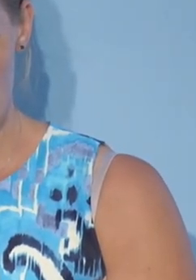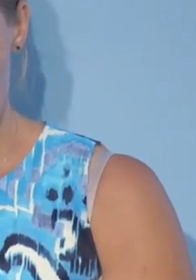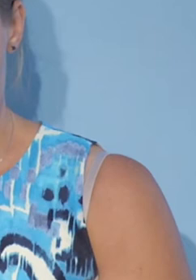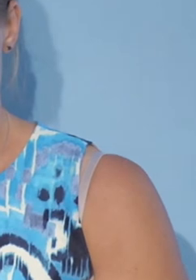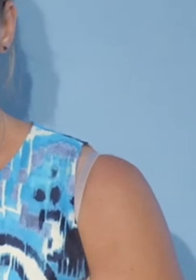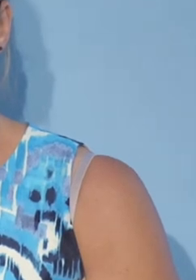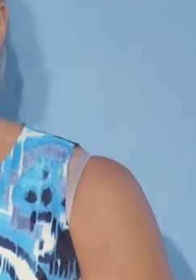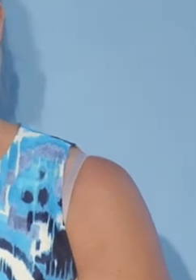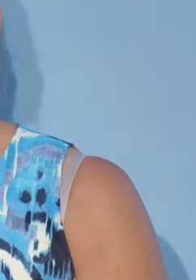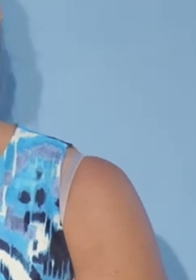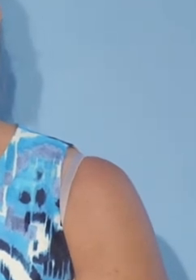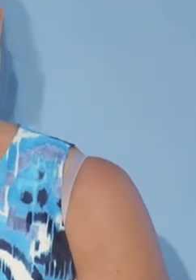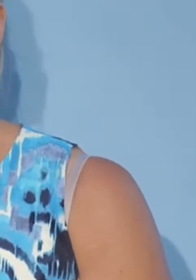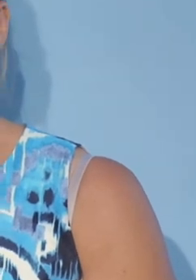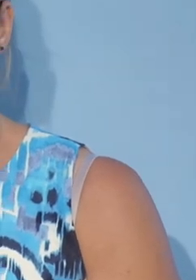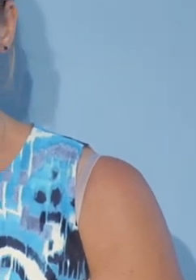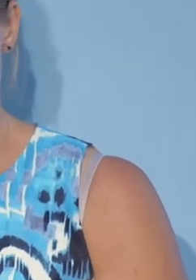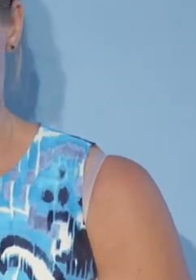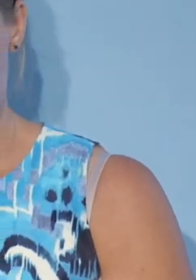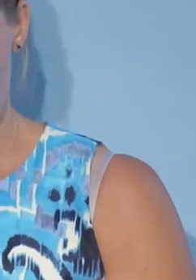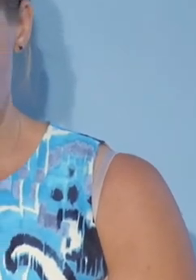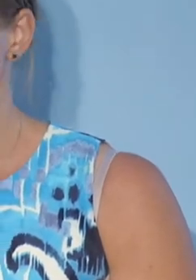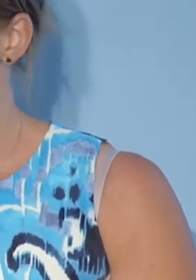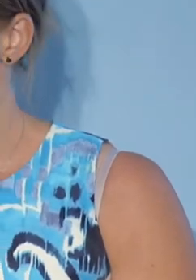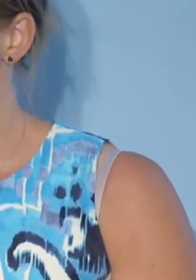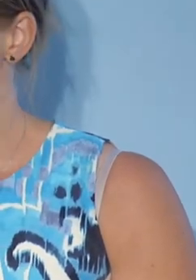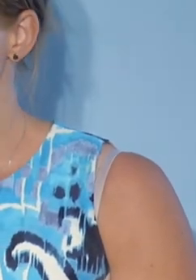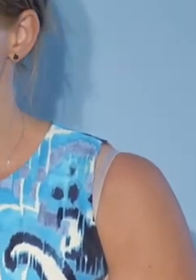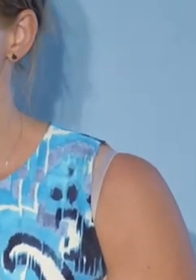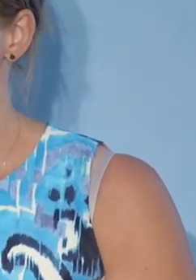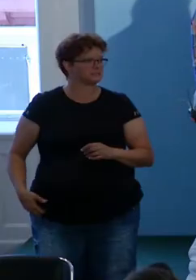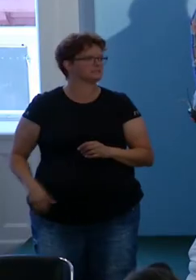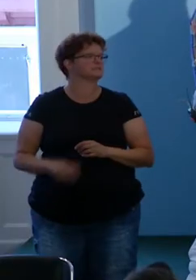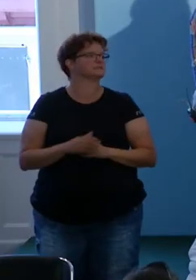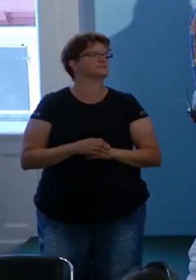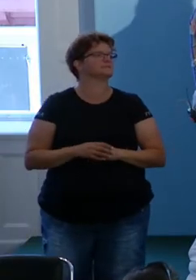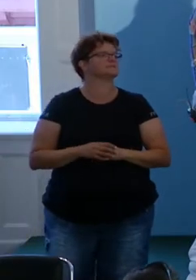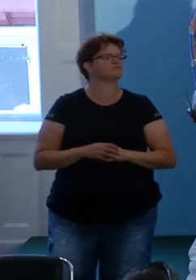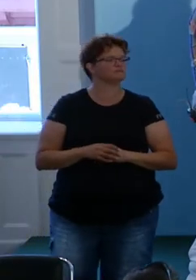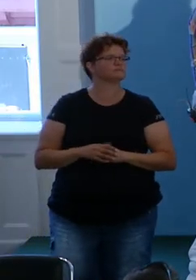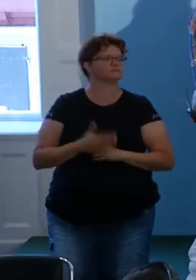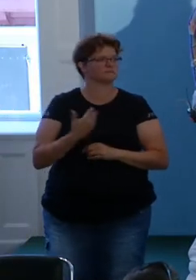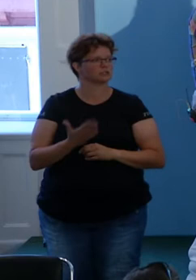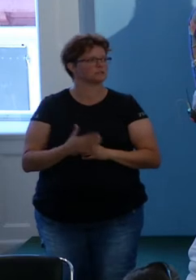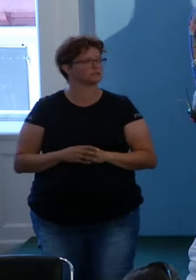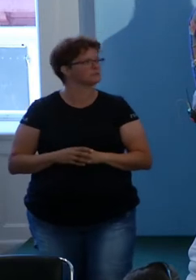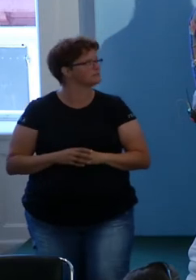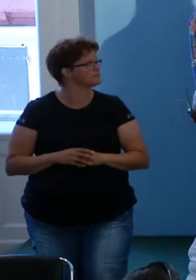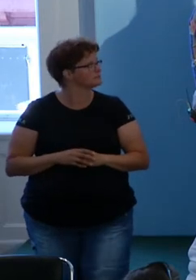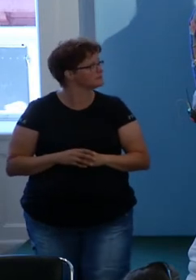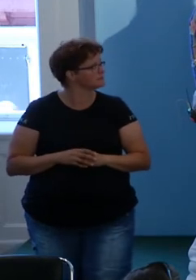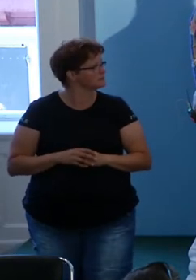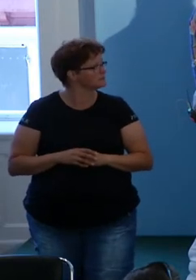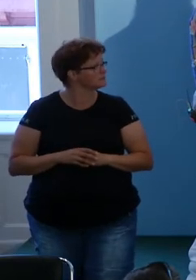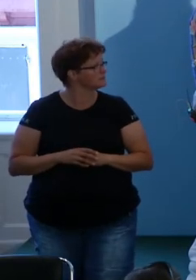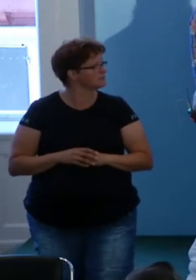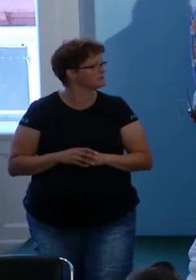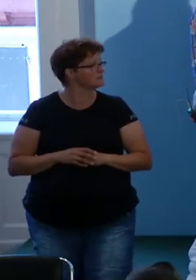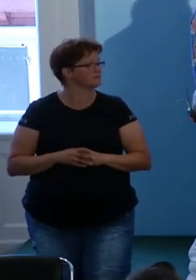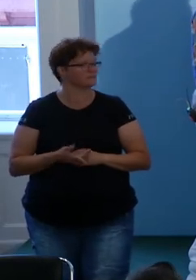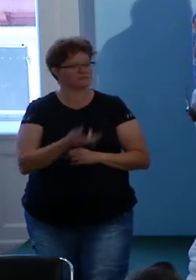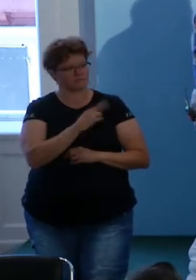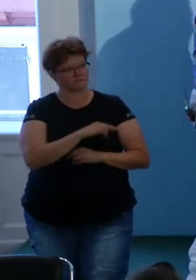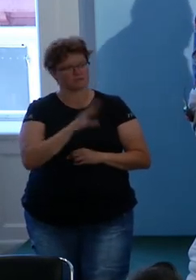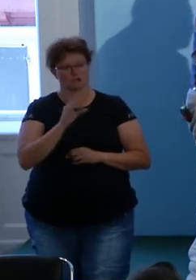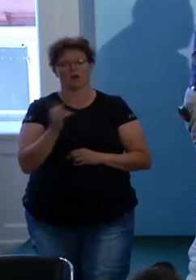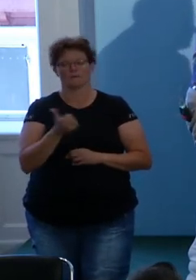ta det tillbaka till departementet och informera ministern. Tillbaka till att departementet informerar ministern. Ja. Utmärkt. Men